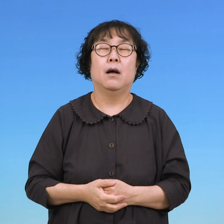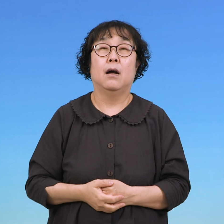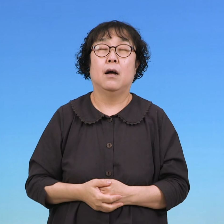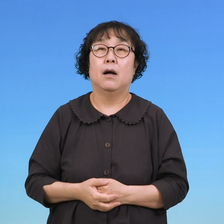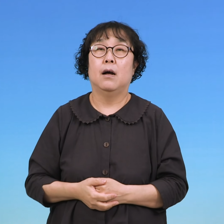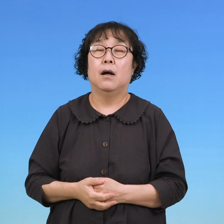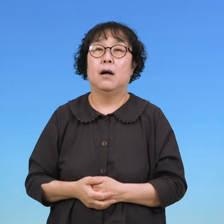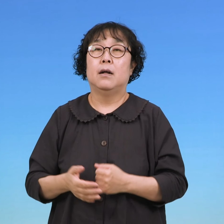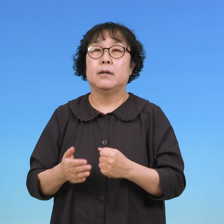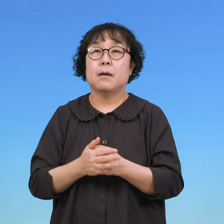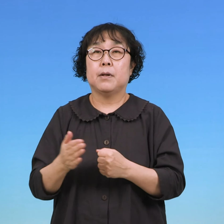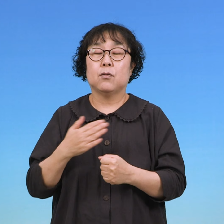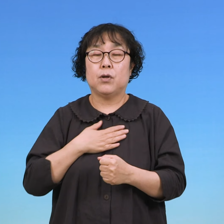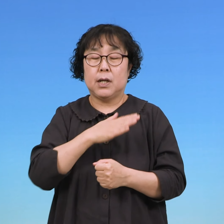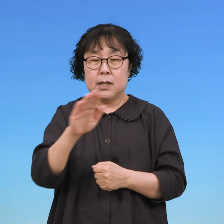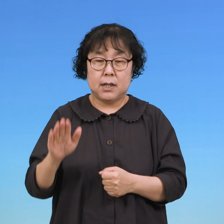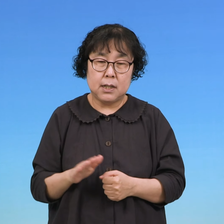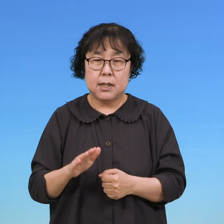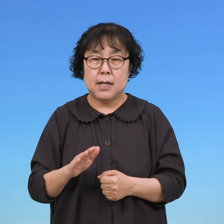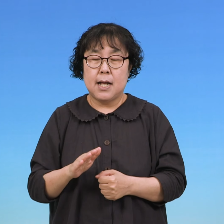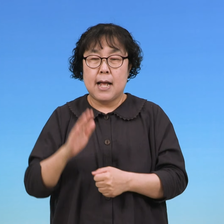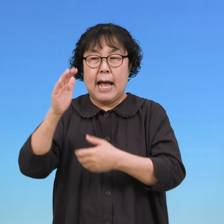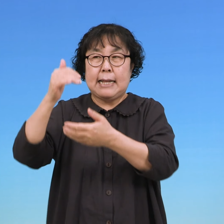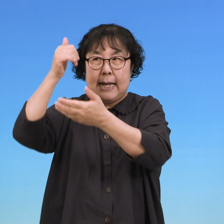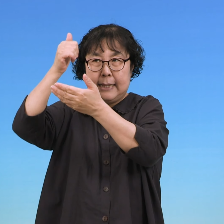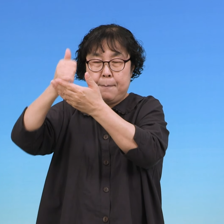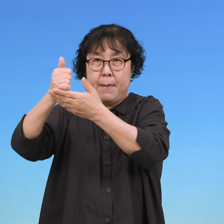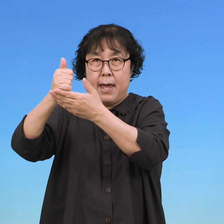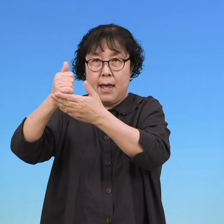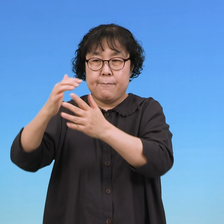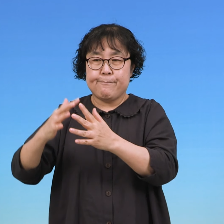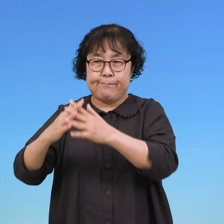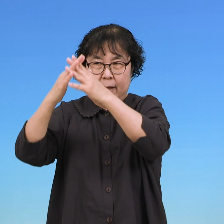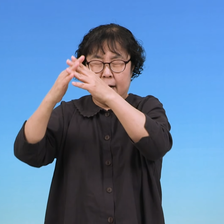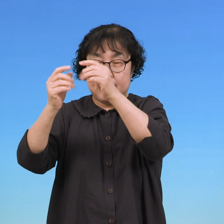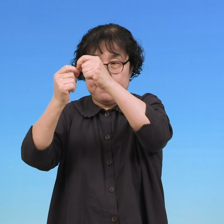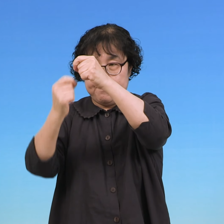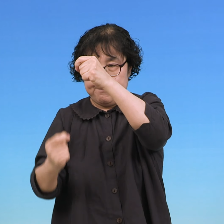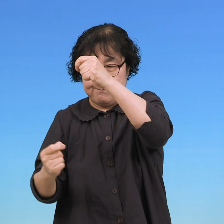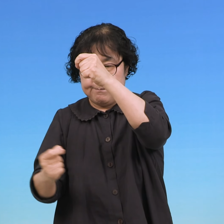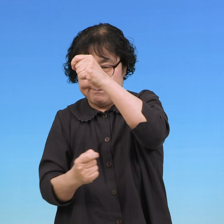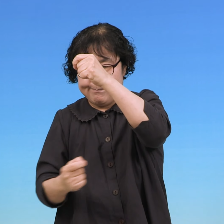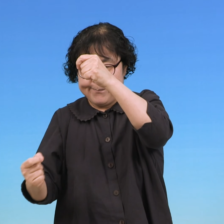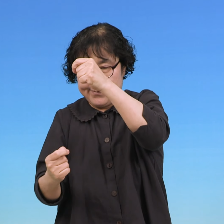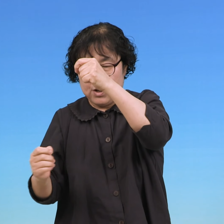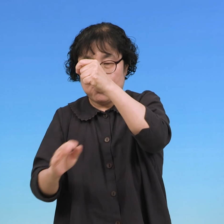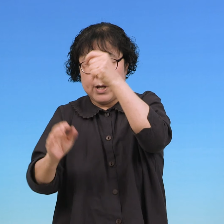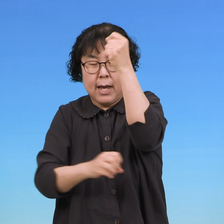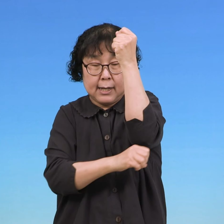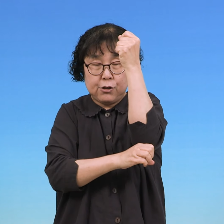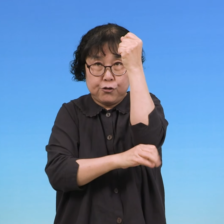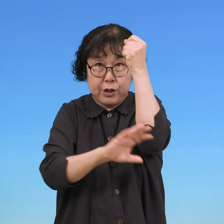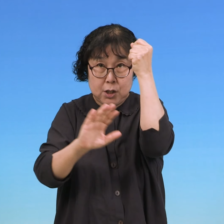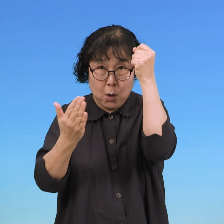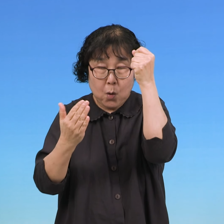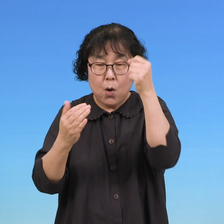데 흔들리지 않냐고, 이런 기준이 아니냐고, 오직 우리의 기준은 하나님의 다림줄, 하나님의 다림줄이 우리의